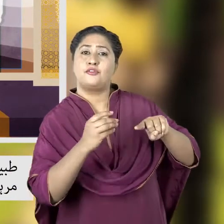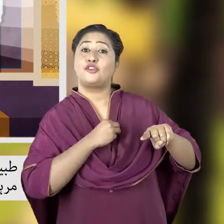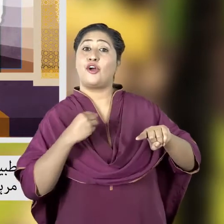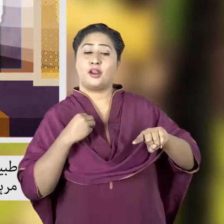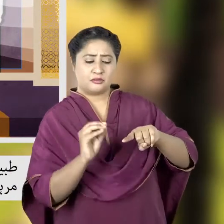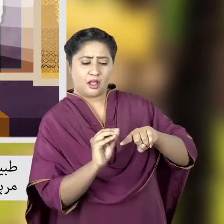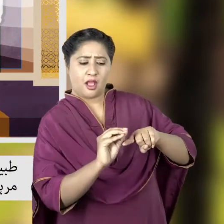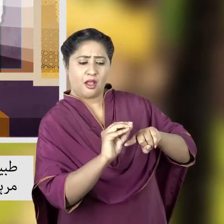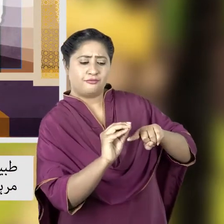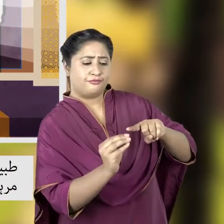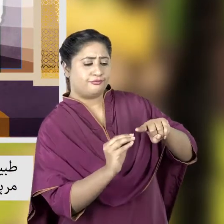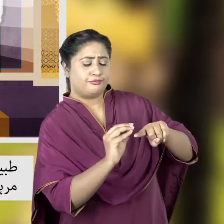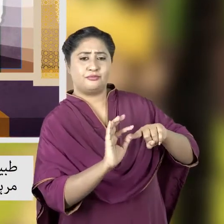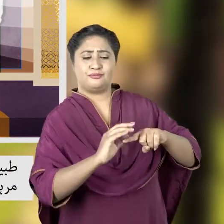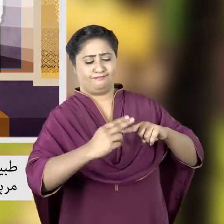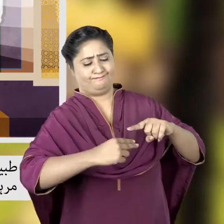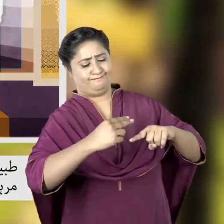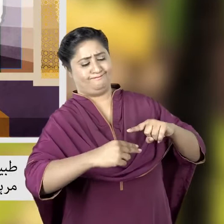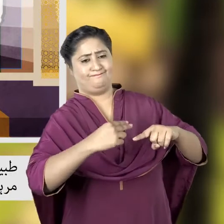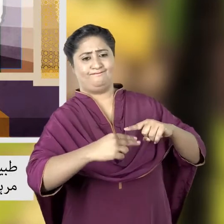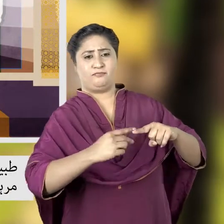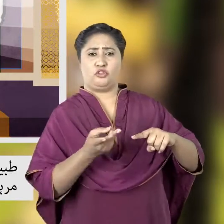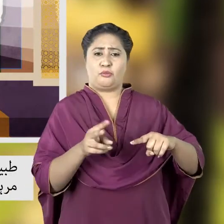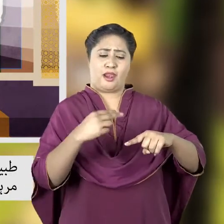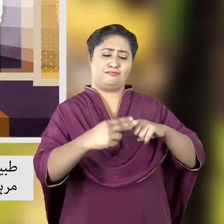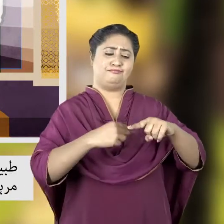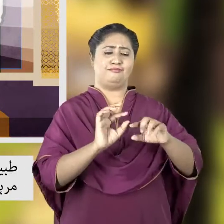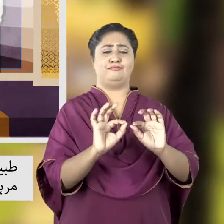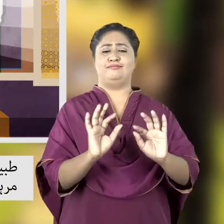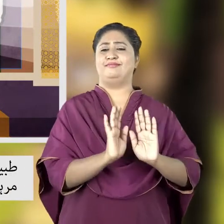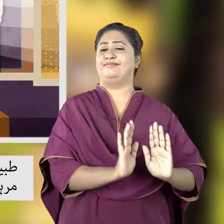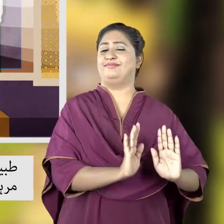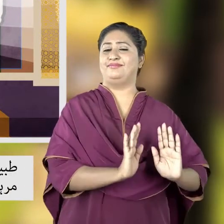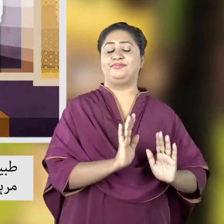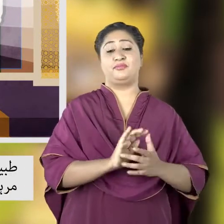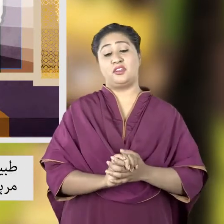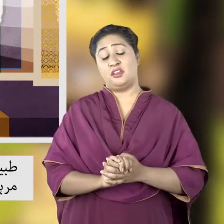اس پر کچھ مرہم لگا دیا پھر اس کی پٹی دوبارہ کر دی